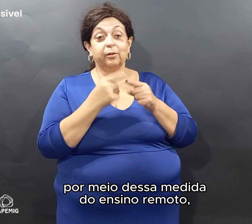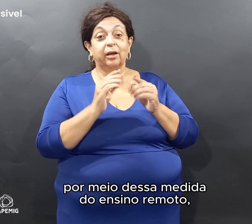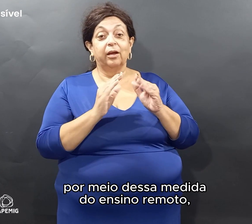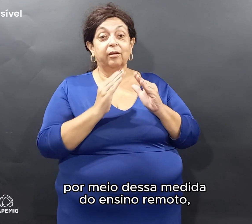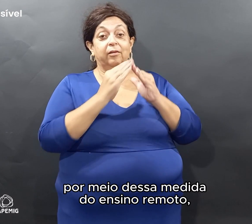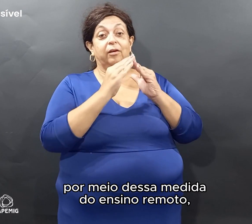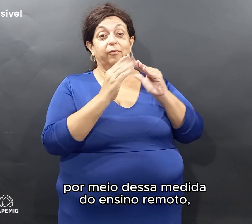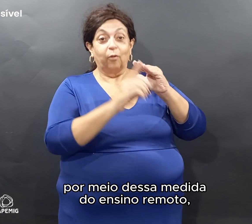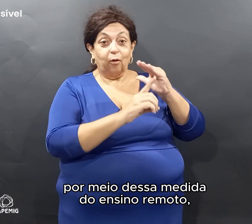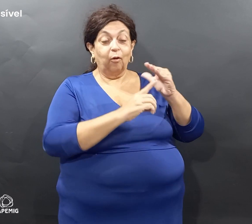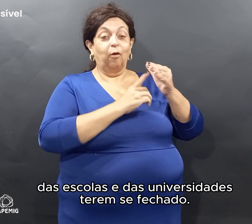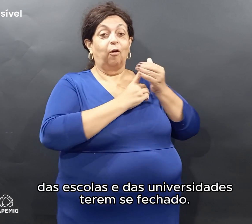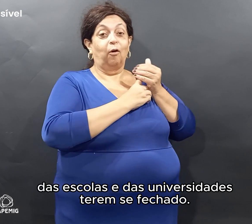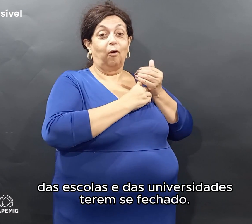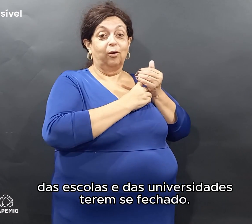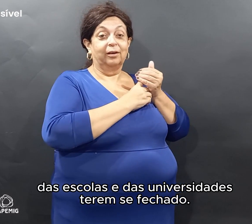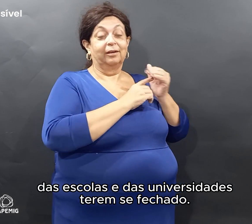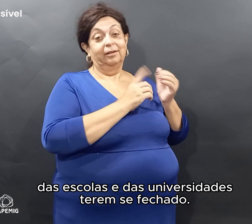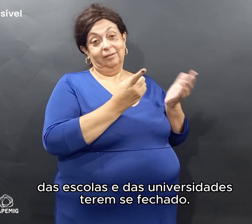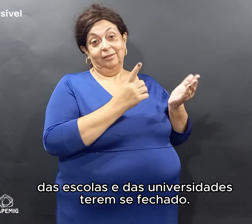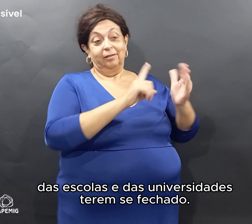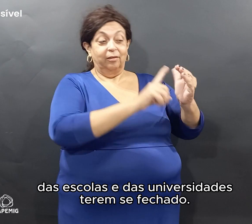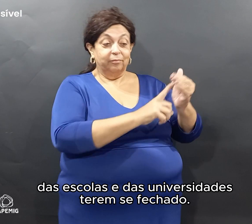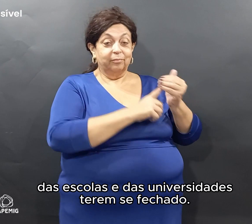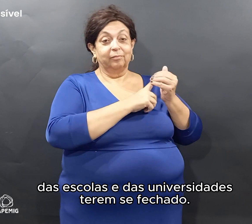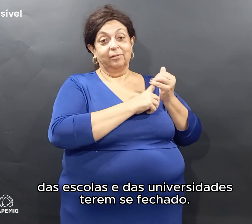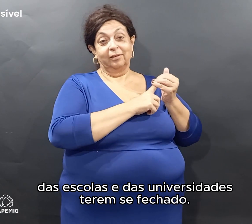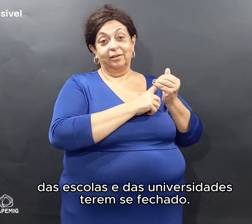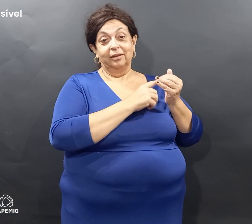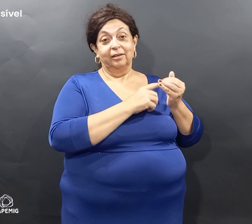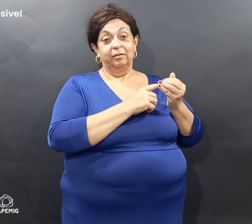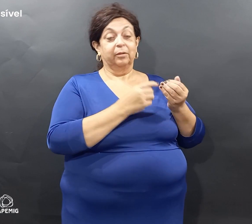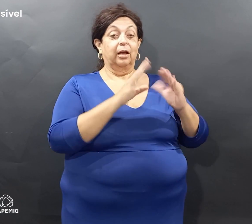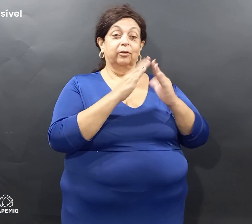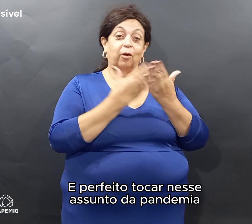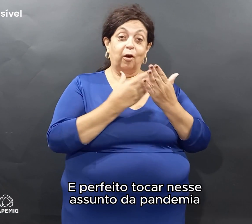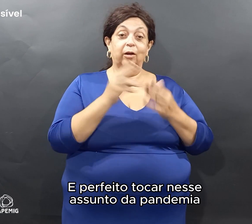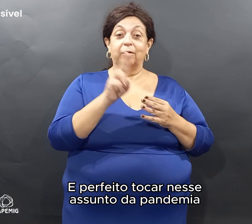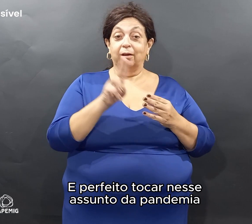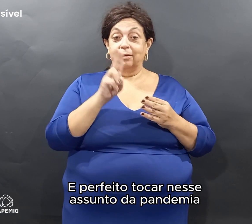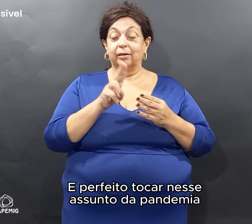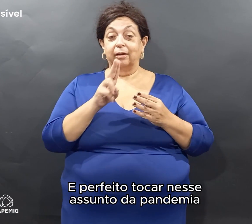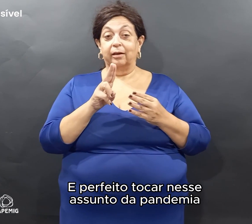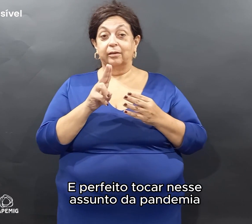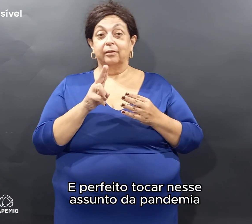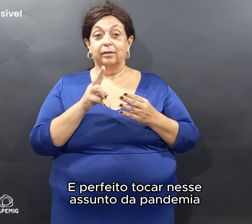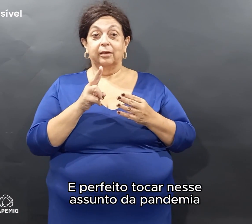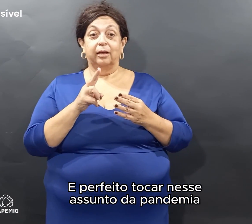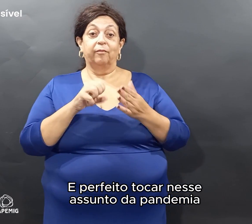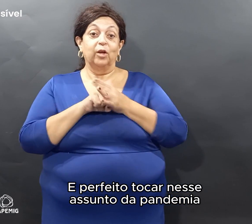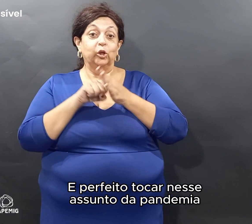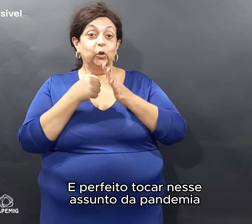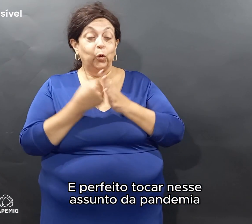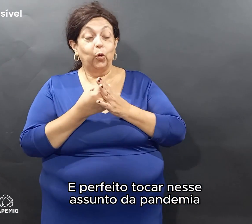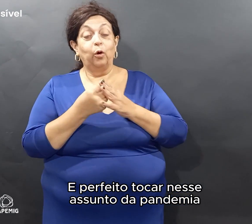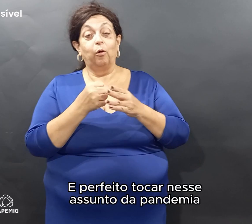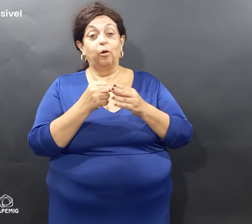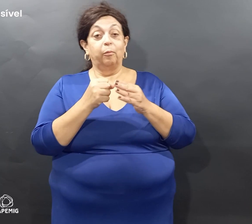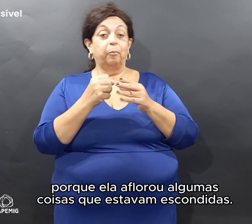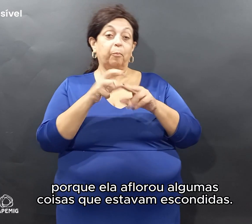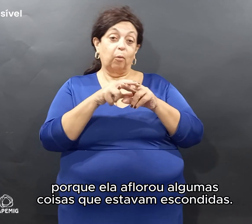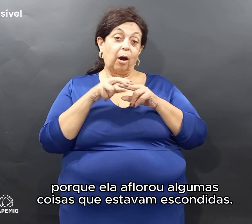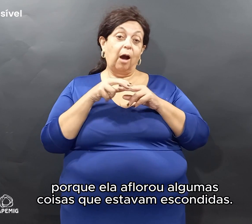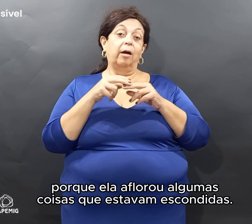medida do ensino remoto, né, das escolas e das universidades terem se fechado. E perfeito tocar nesse assunto da